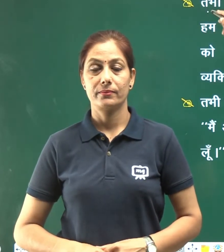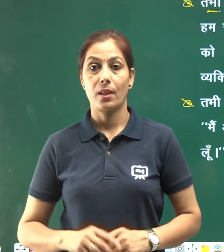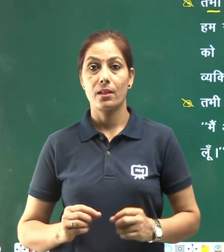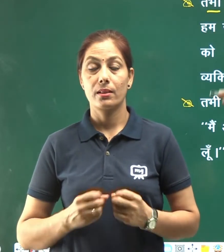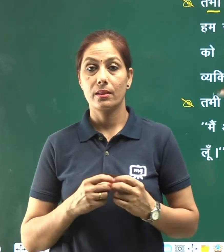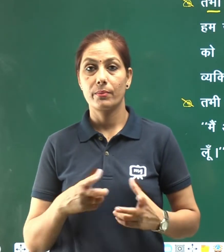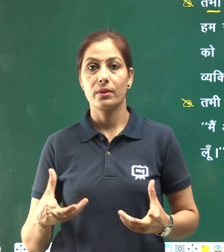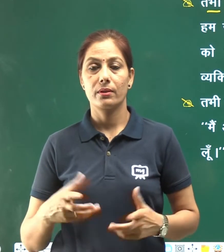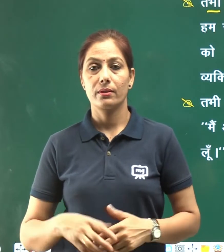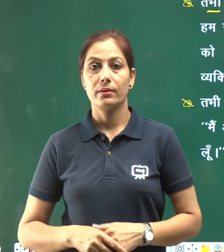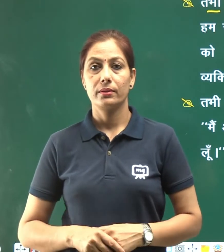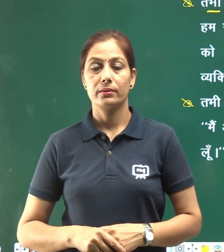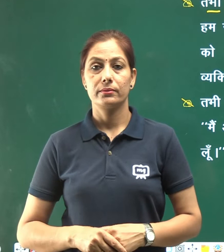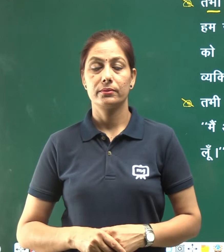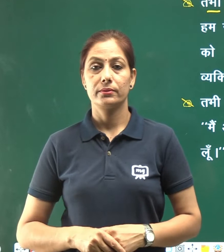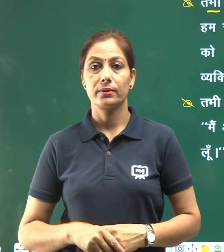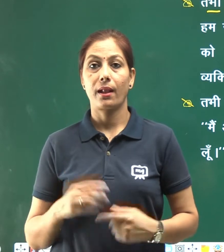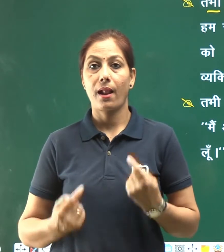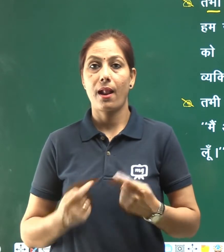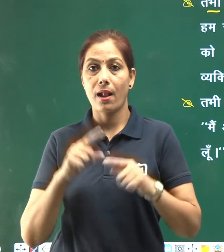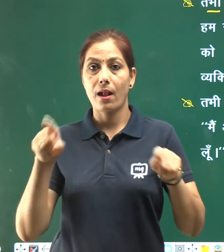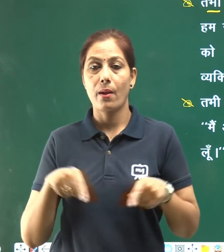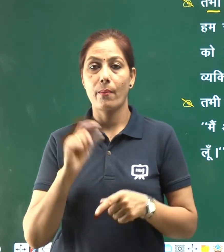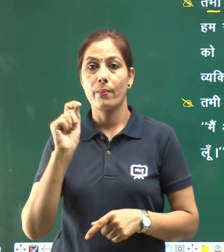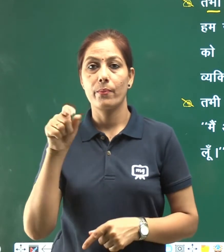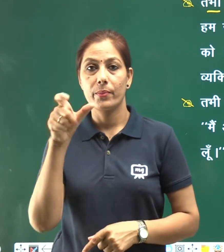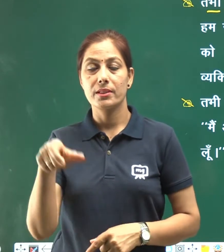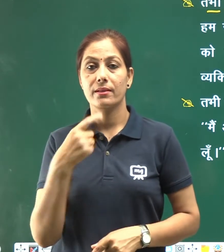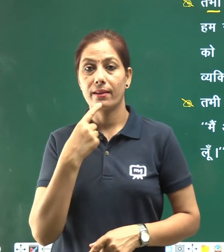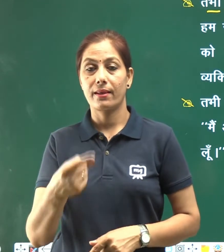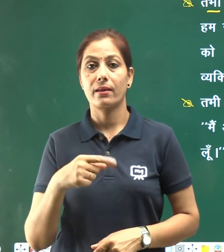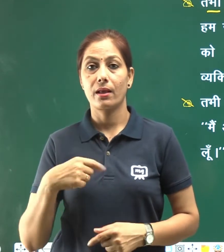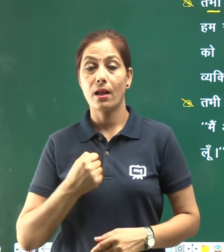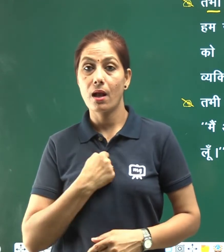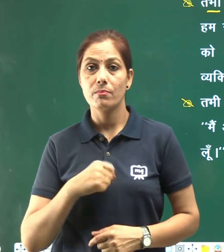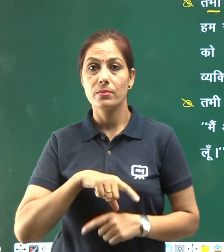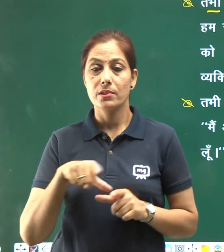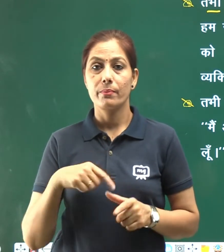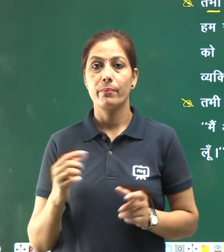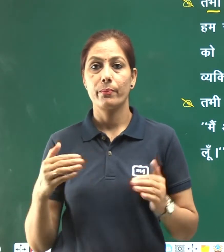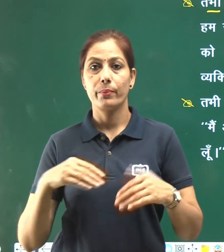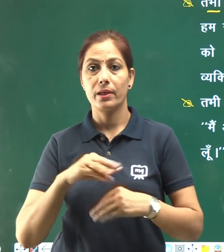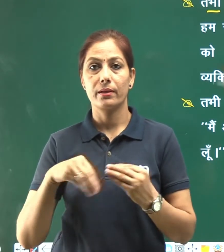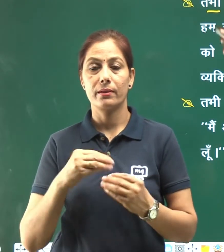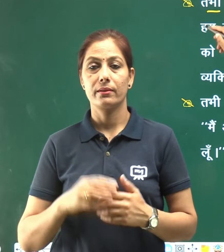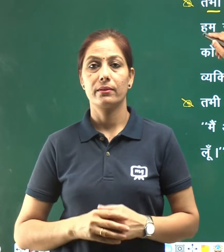तभी माली कहता है कि हम सब मिलकर